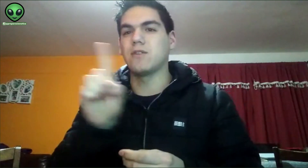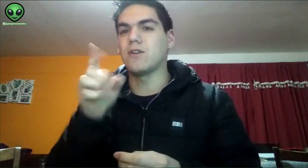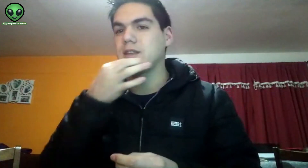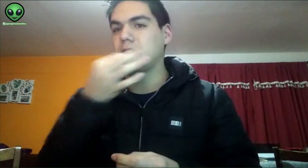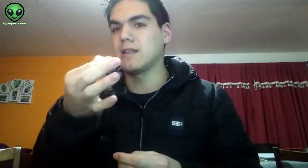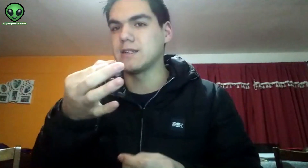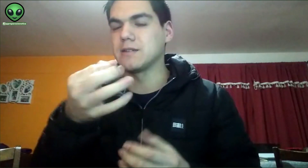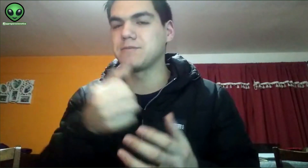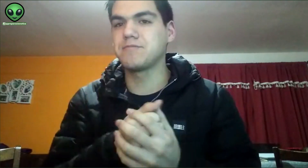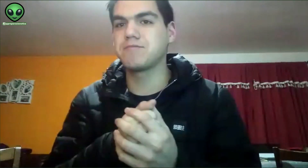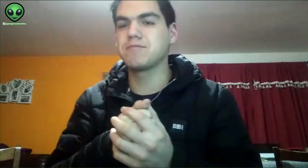no se dice.